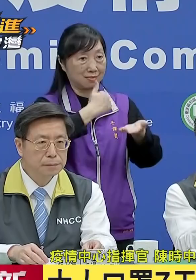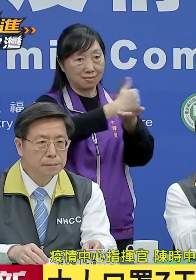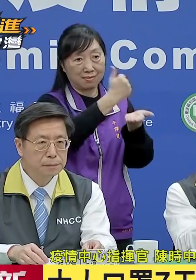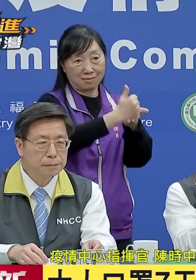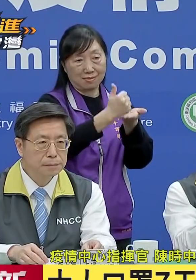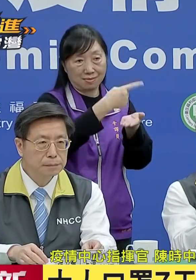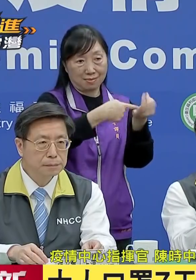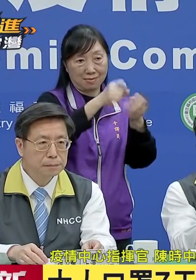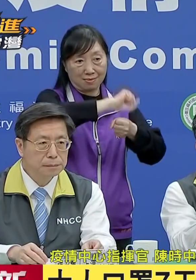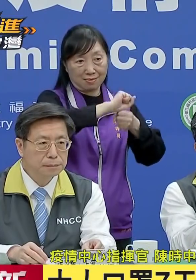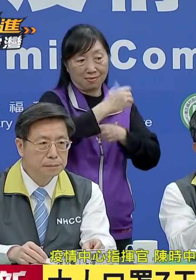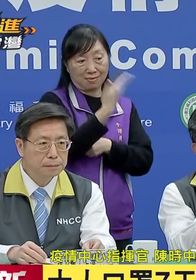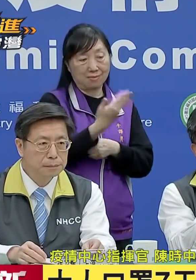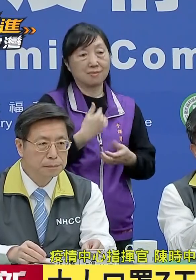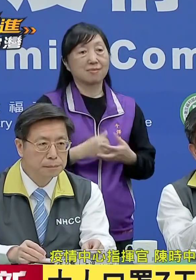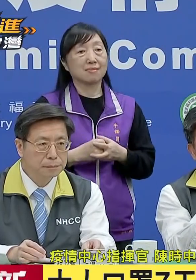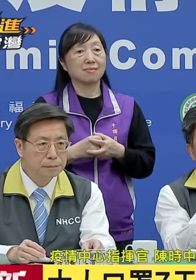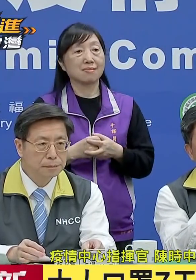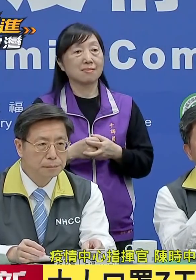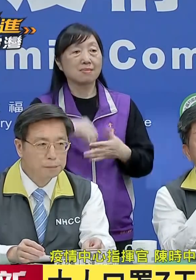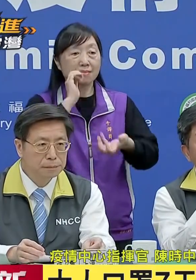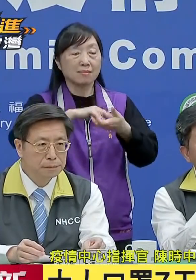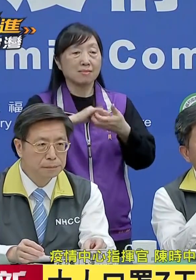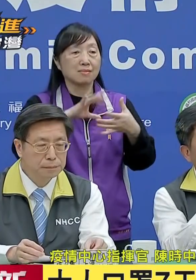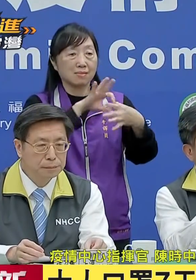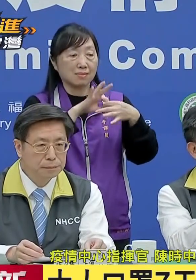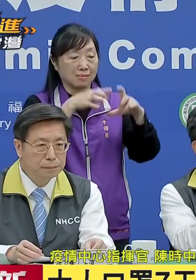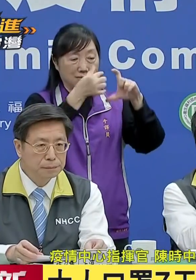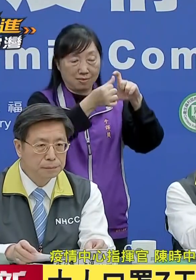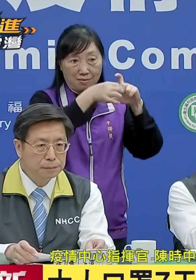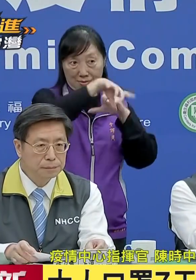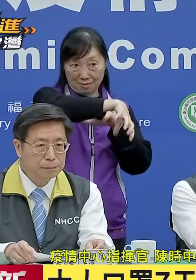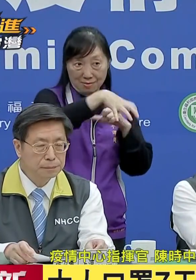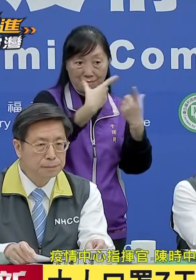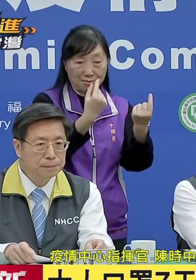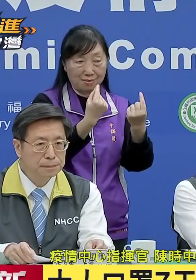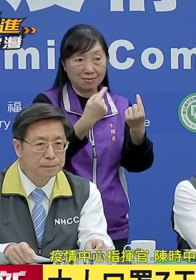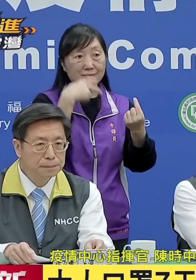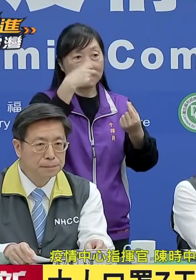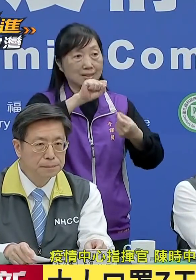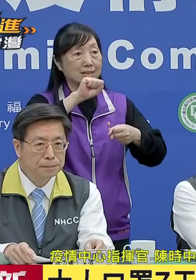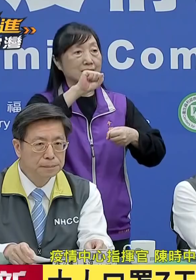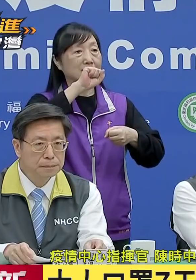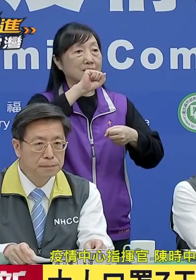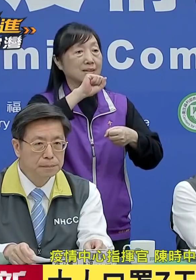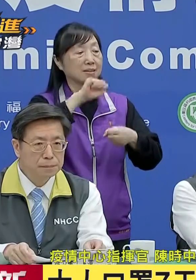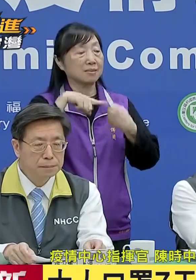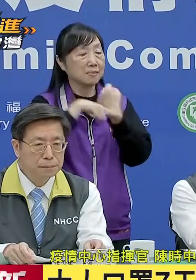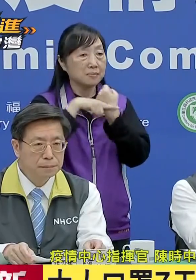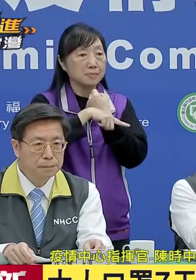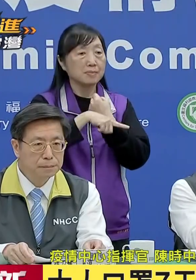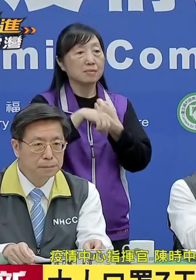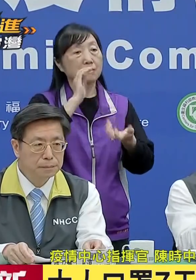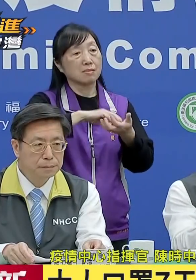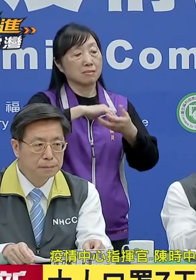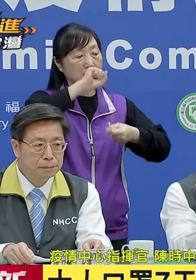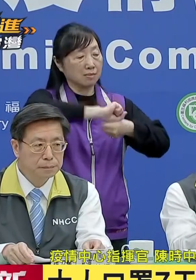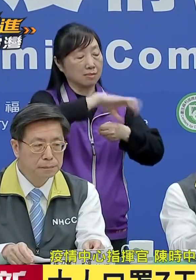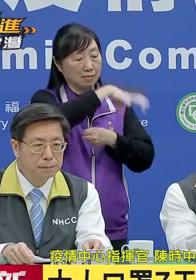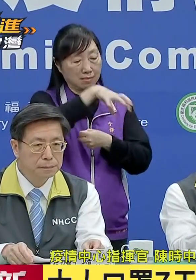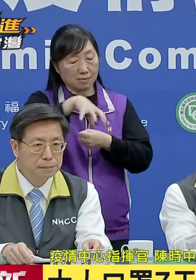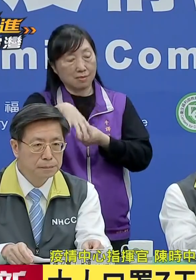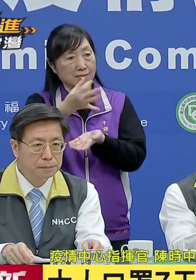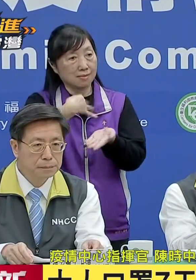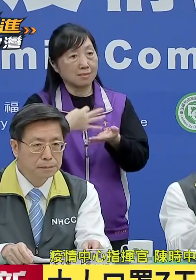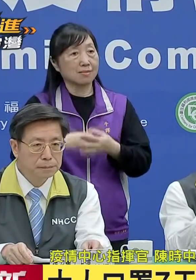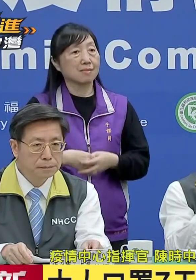配送量，或者好在一个相关的区域里面也来研议是增加配卖的点。好，所以